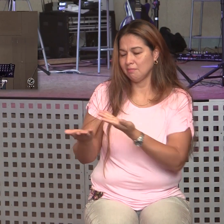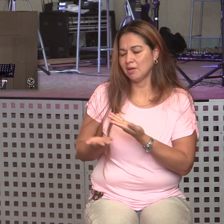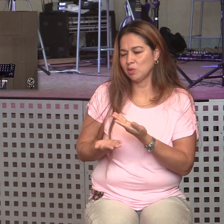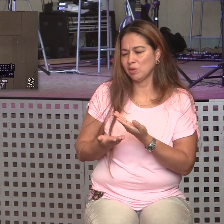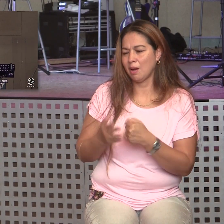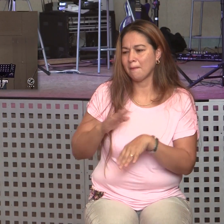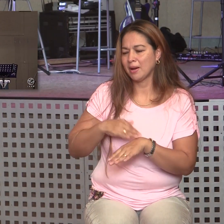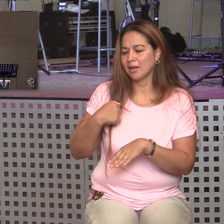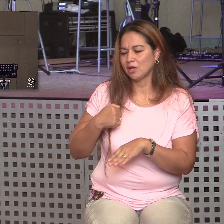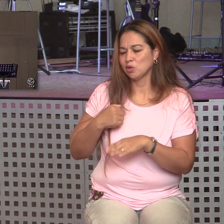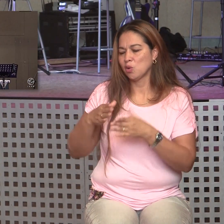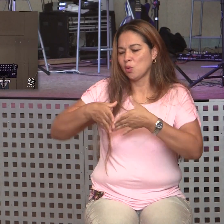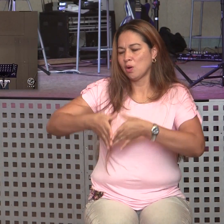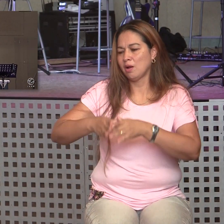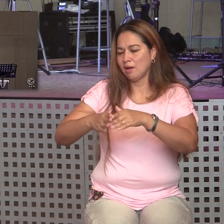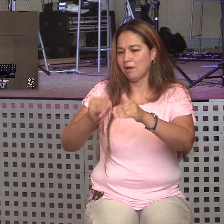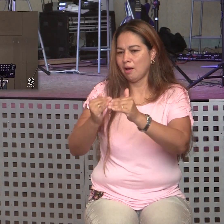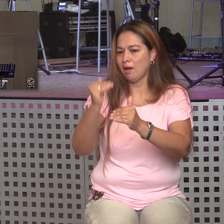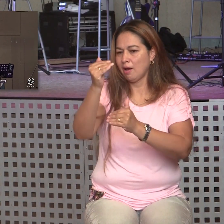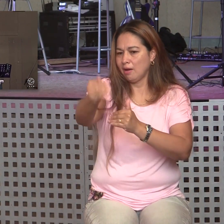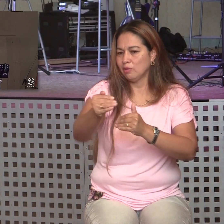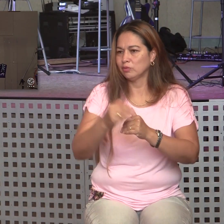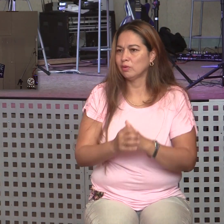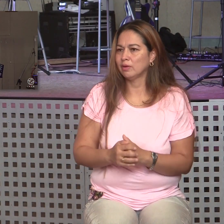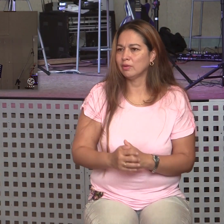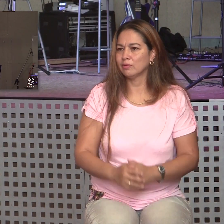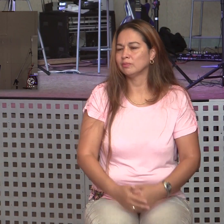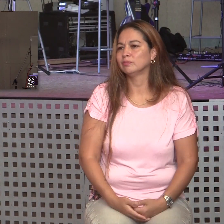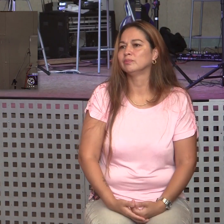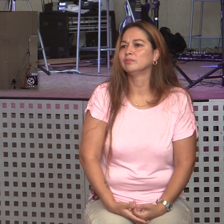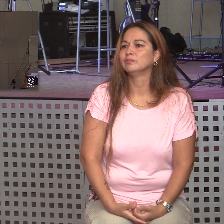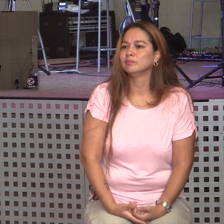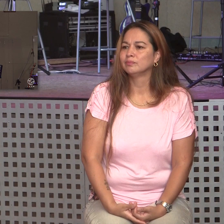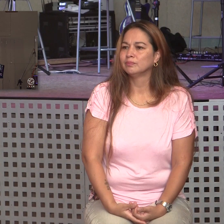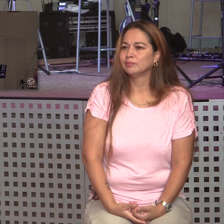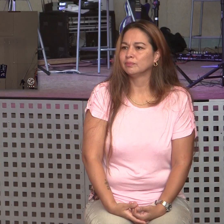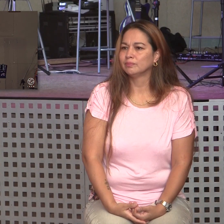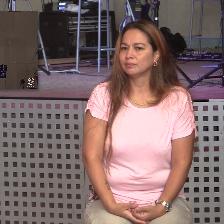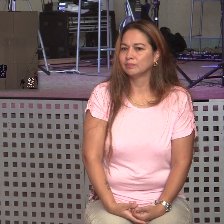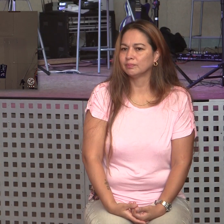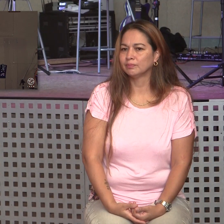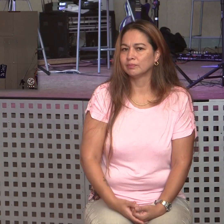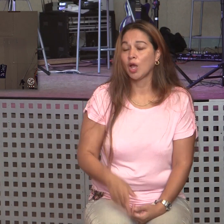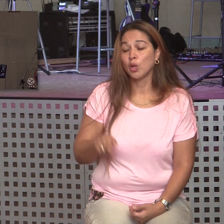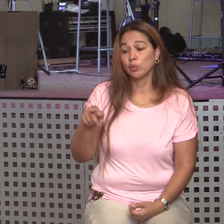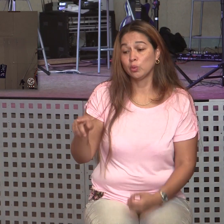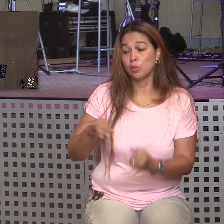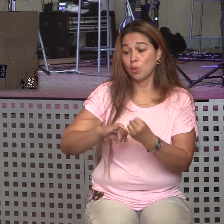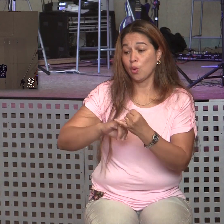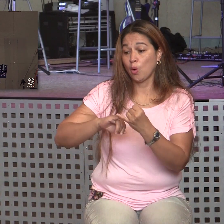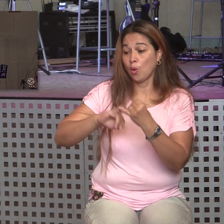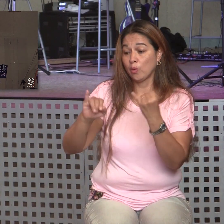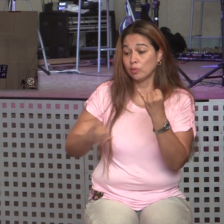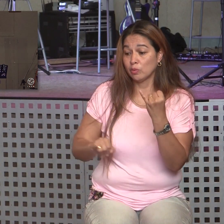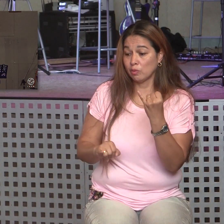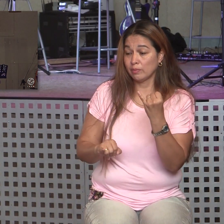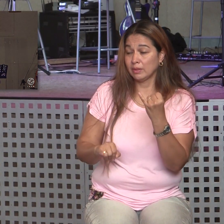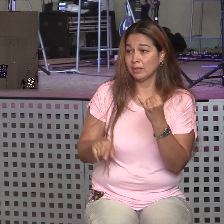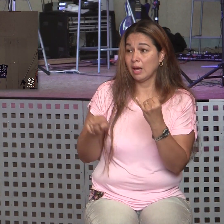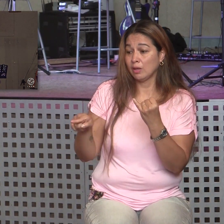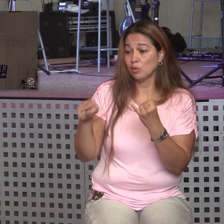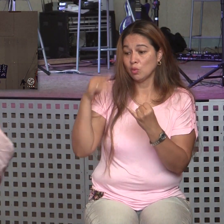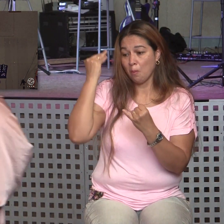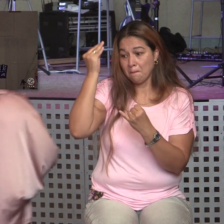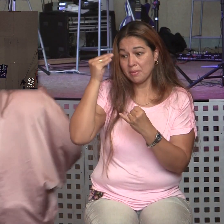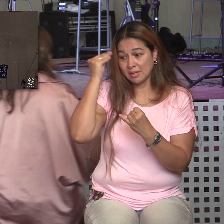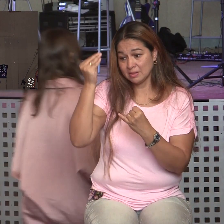otro lado. Tú te crees que te has puesto en contra de mí, pero tú me vas a ayudar a pasar, a llegar al sitio,